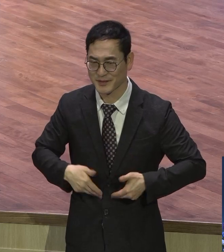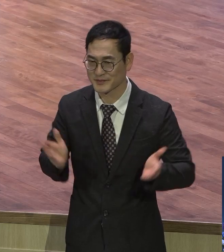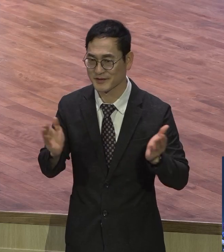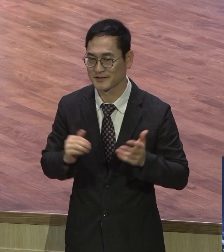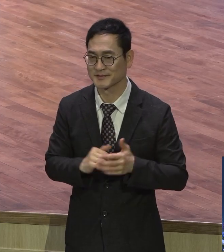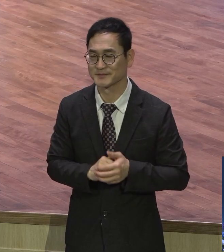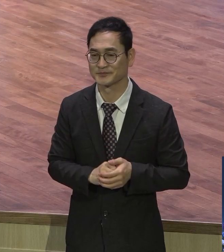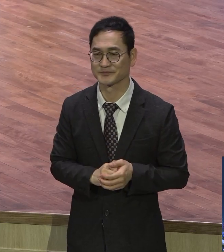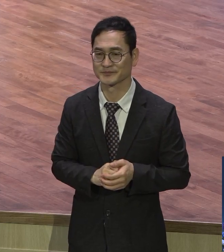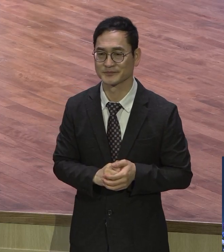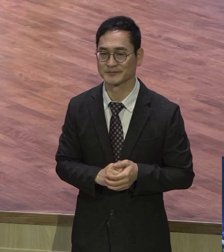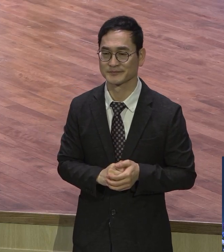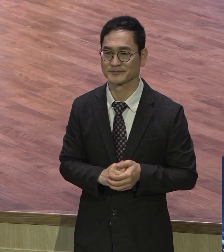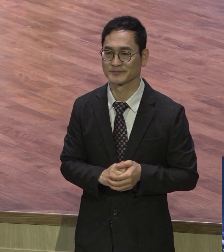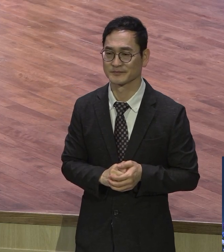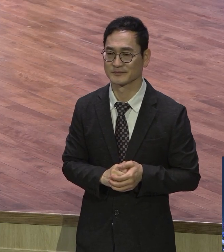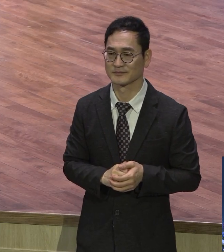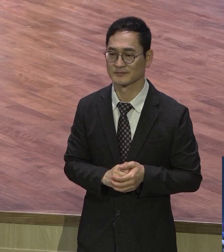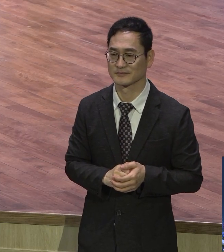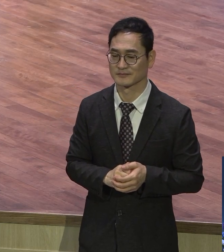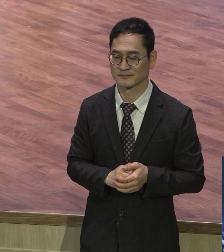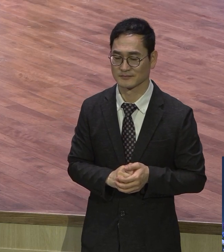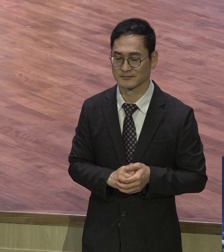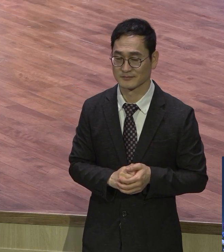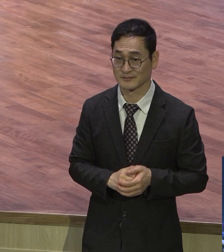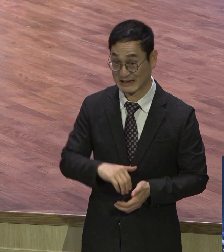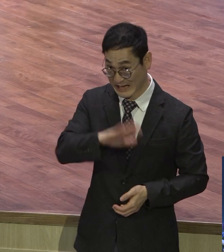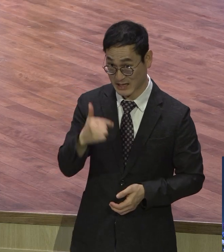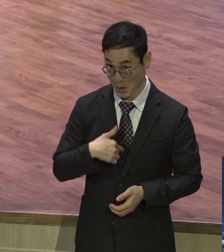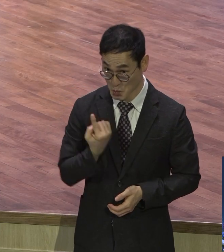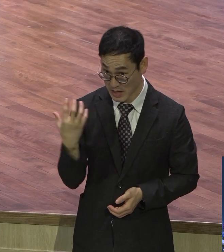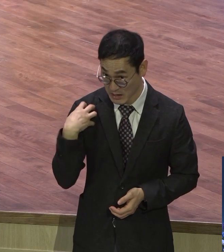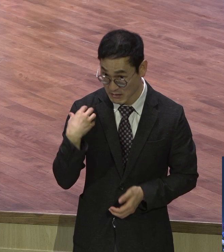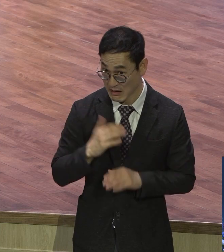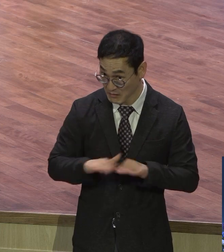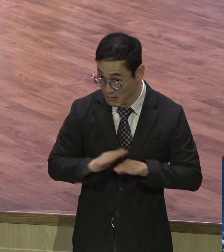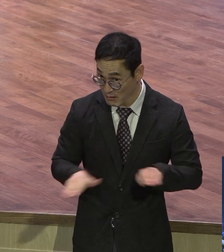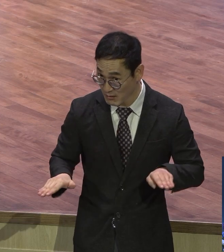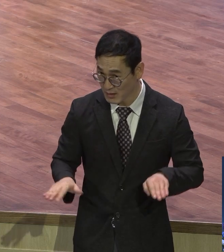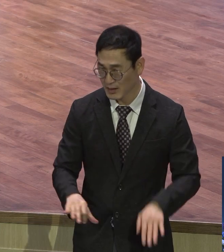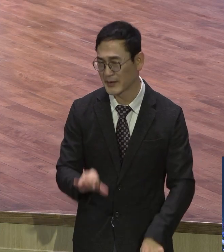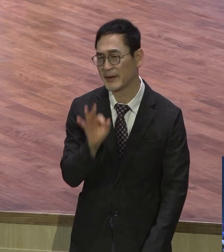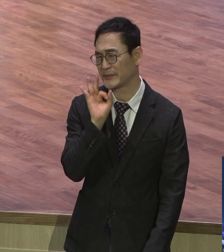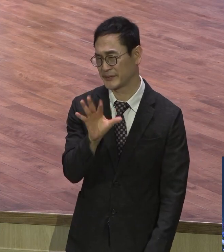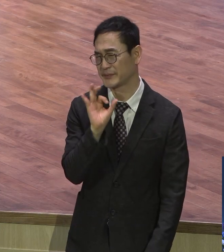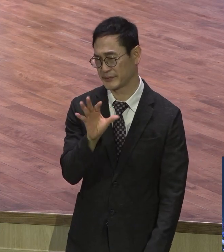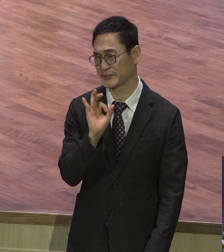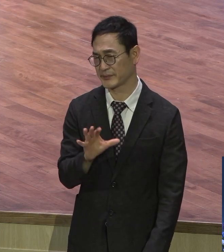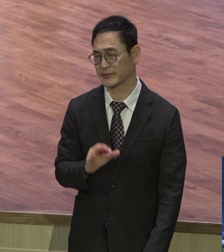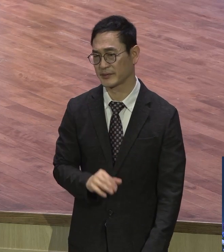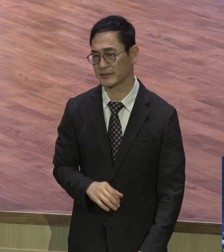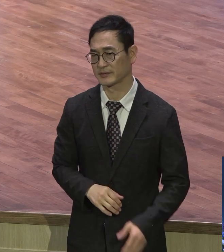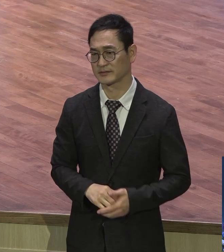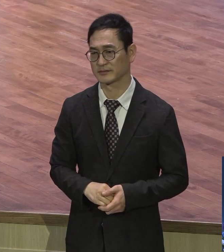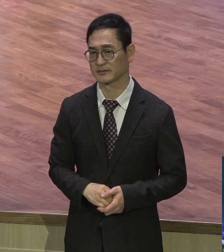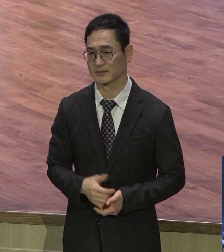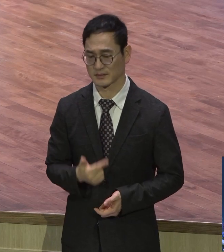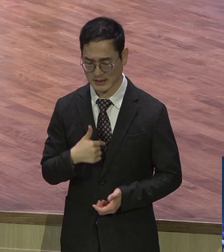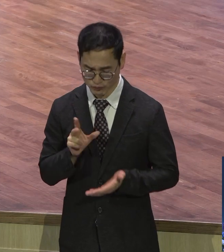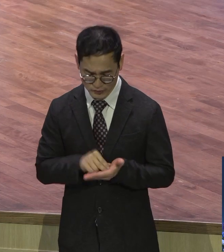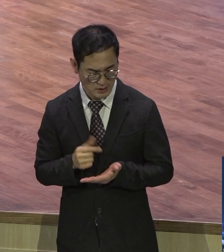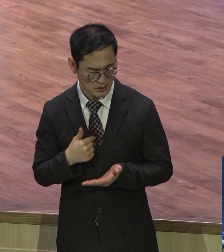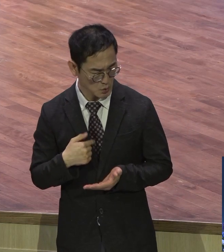내가 하나님입니까? 내가 다 해결할 겁니까? 그러니까 밤잠 못 자는 거예요. 자기 문제 자기